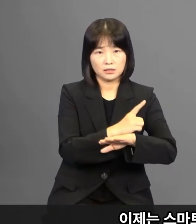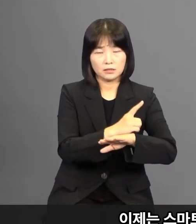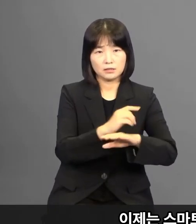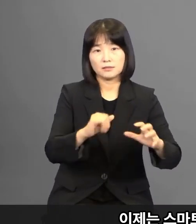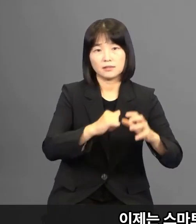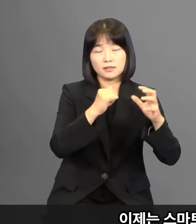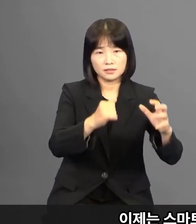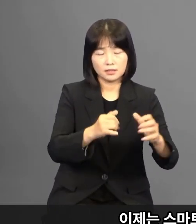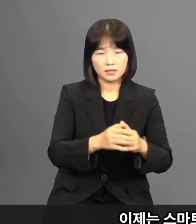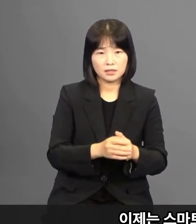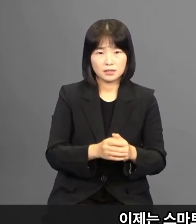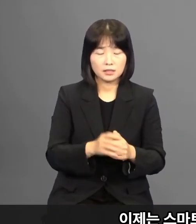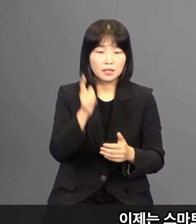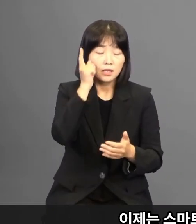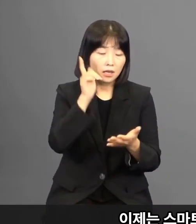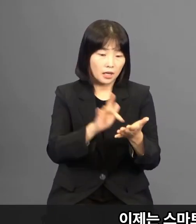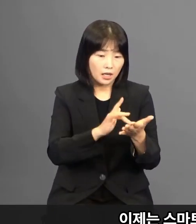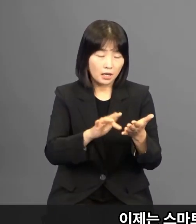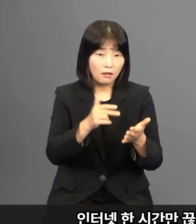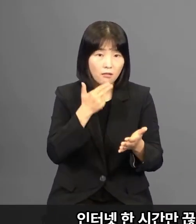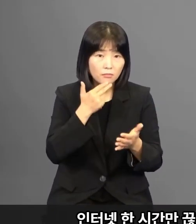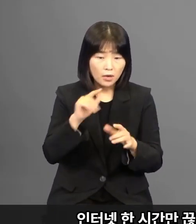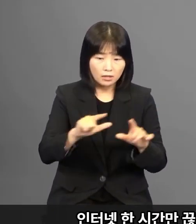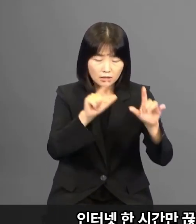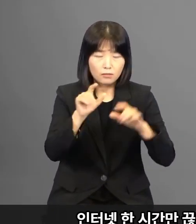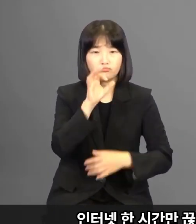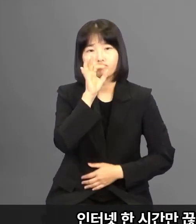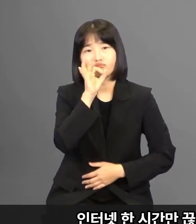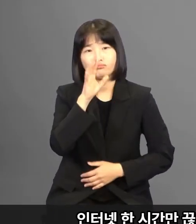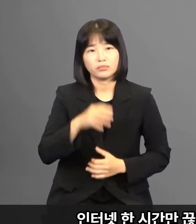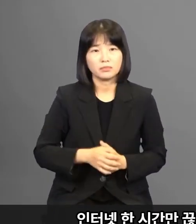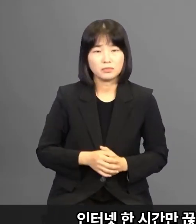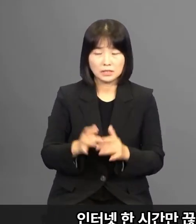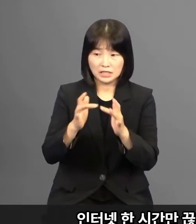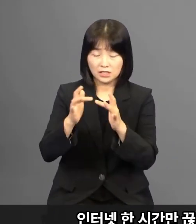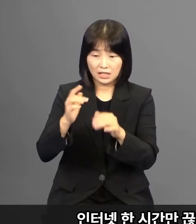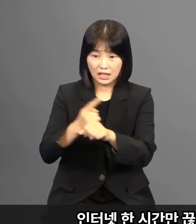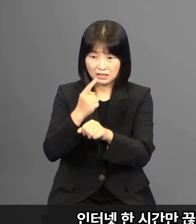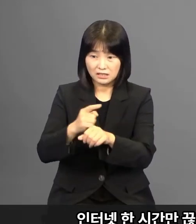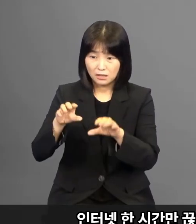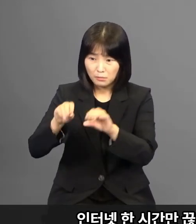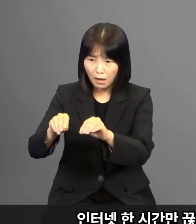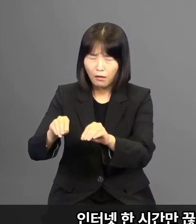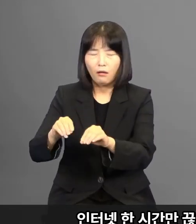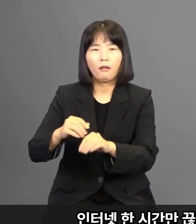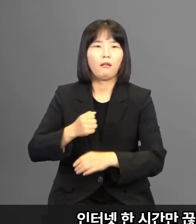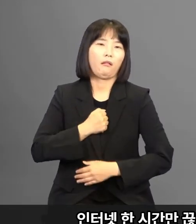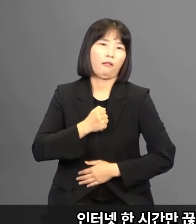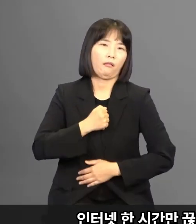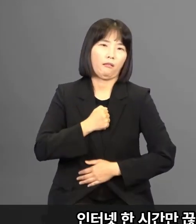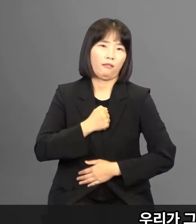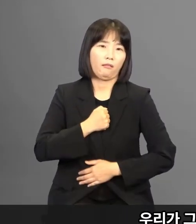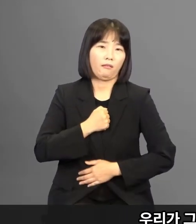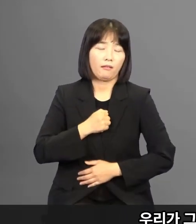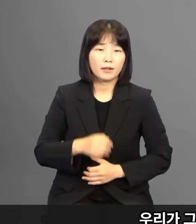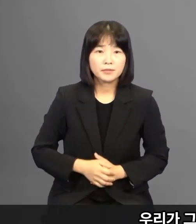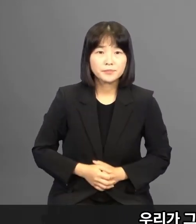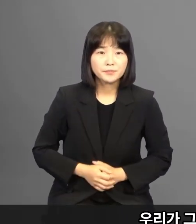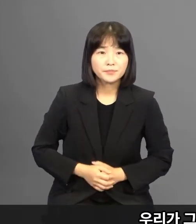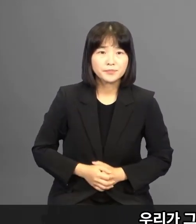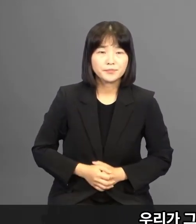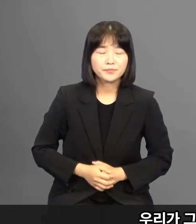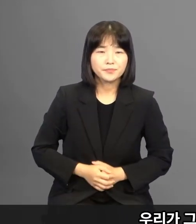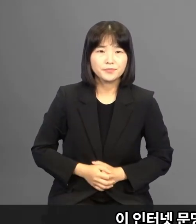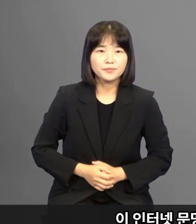이제는 스마트폰 없이 살아가기 어렵죠. 인터넷 한 시간만 끊겨도 답답하시죠. 마찬가지입니다. 우리가 그런 시대를